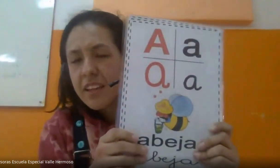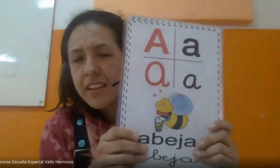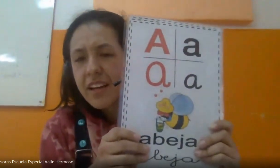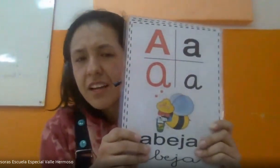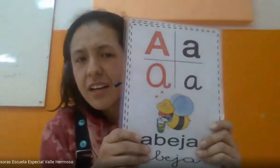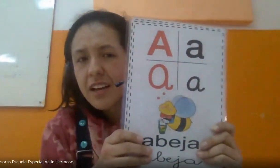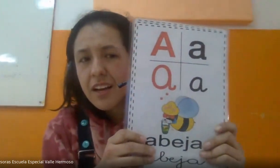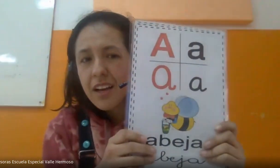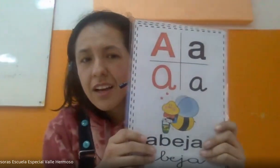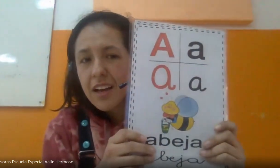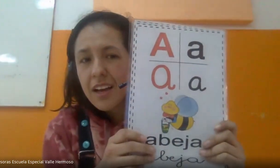esta?